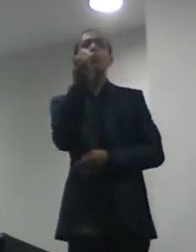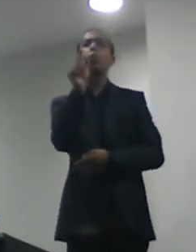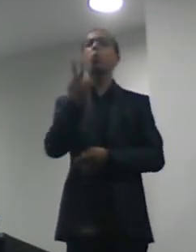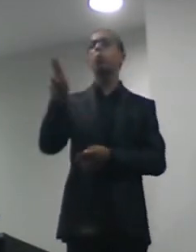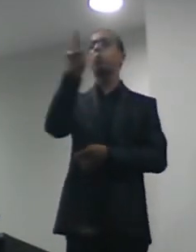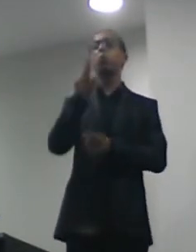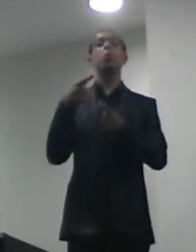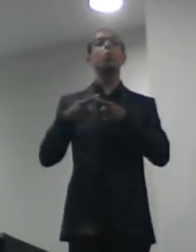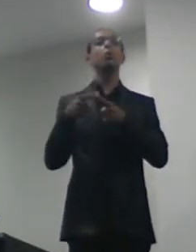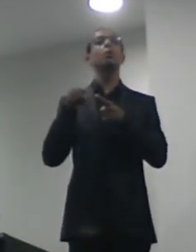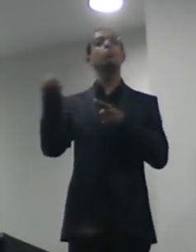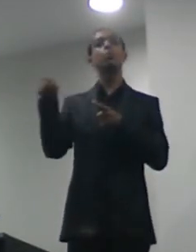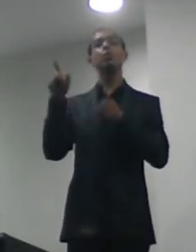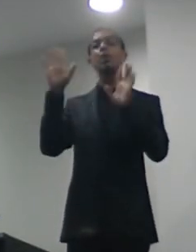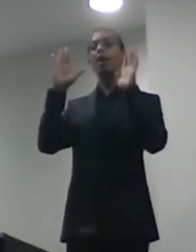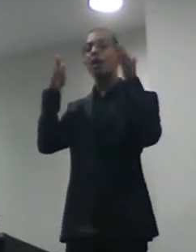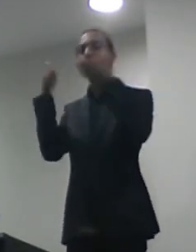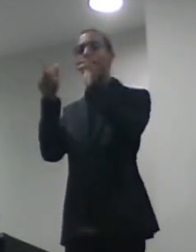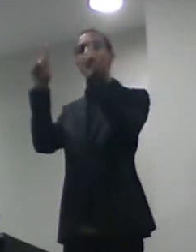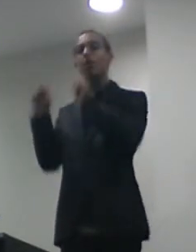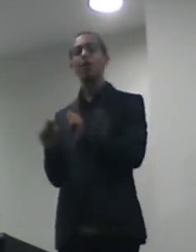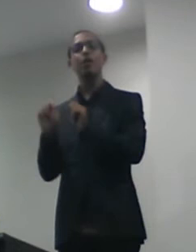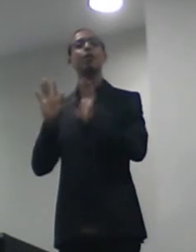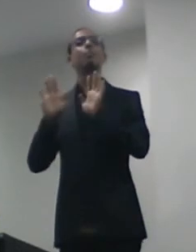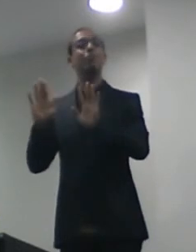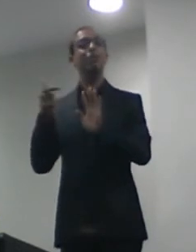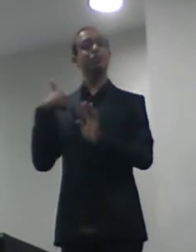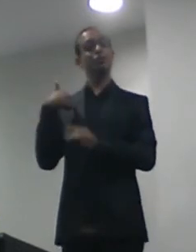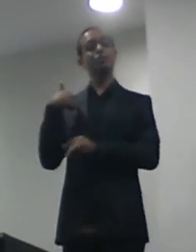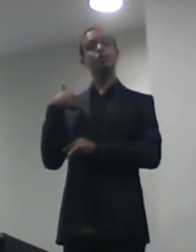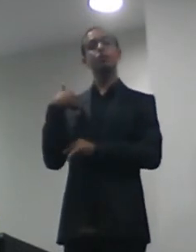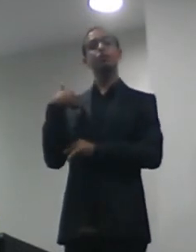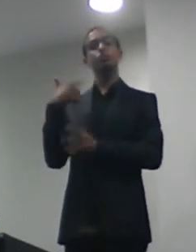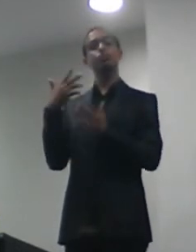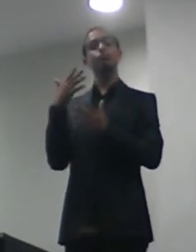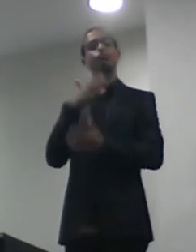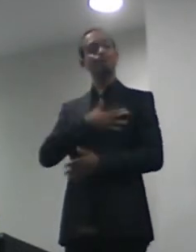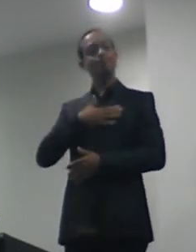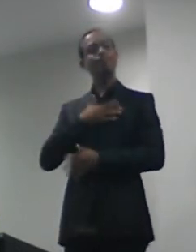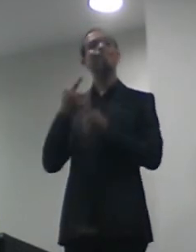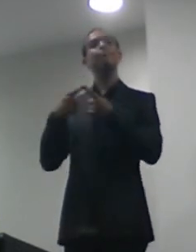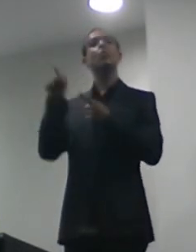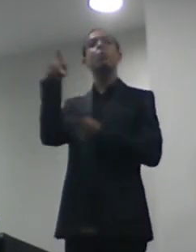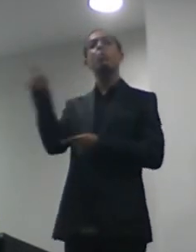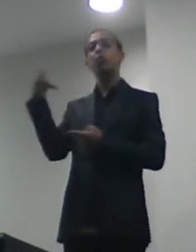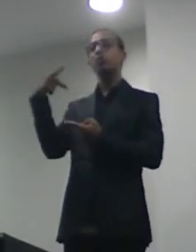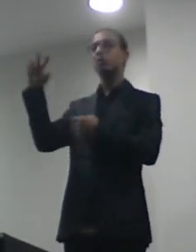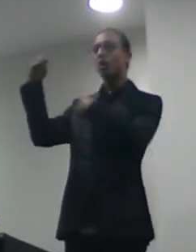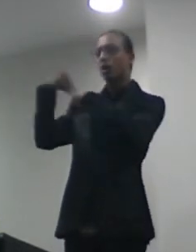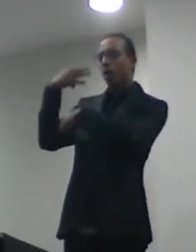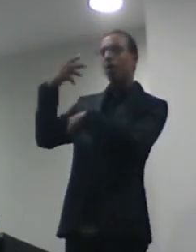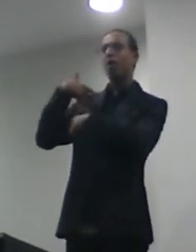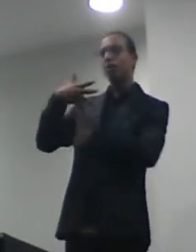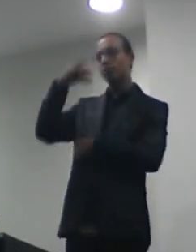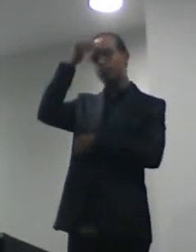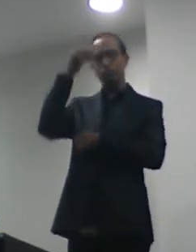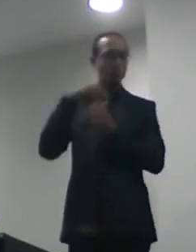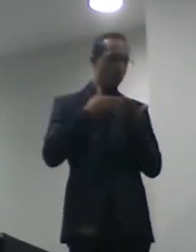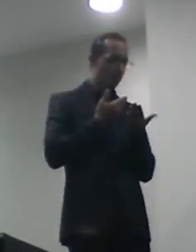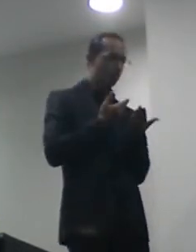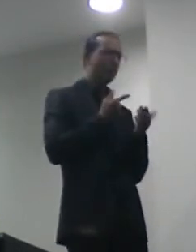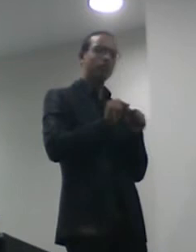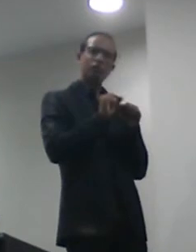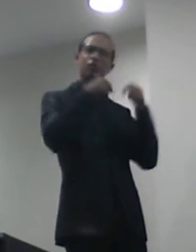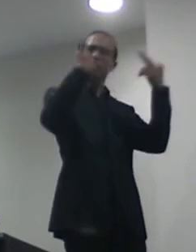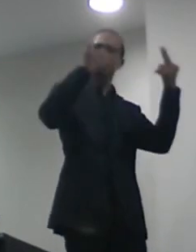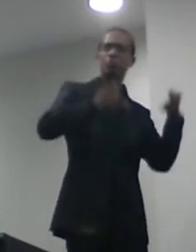jurídico porque são mais economistas. E eu tive a felicidade de o professor indicar esses 2 livros e poder falar sobre fazer até uma prova